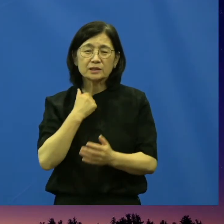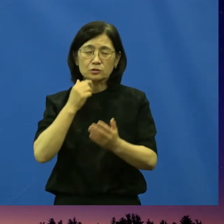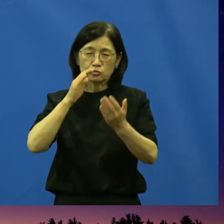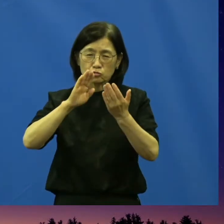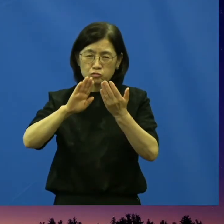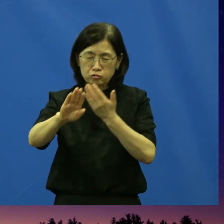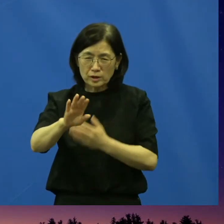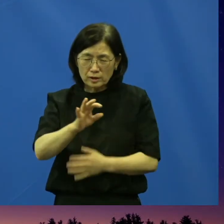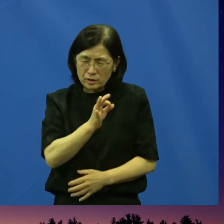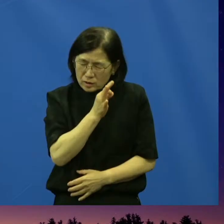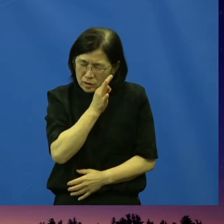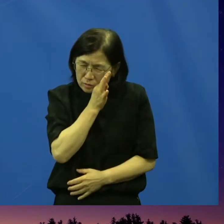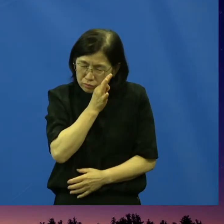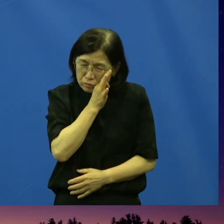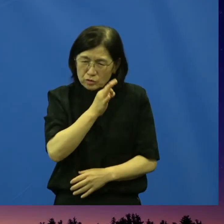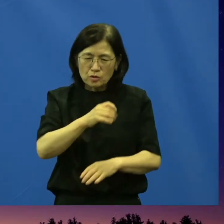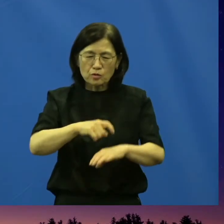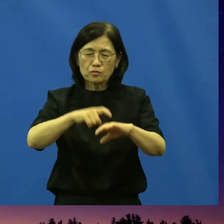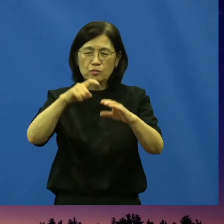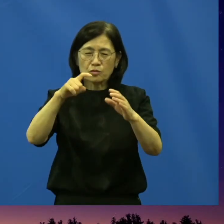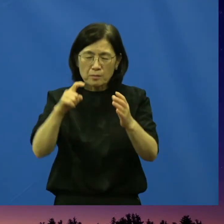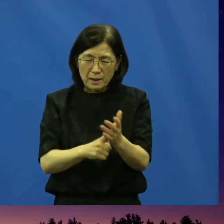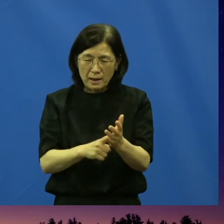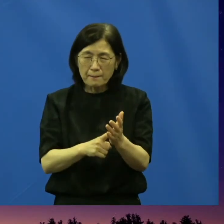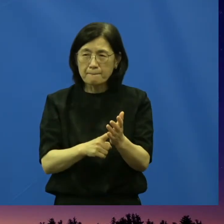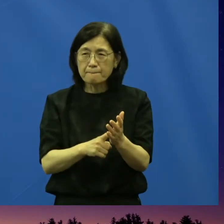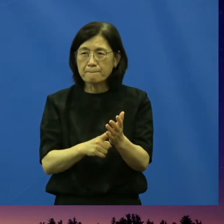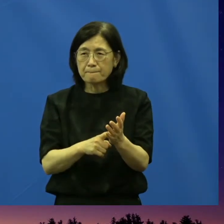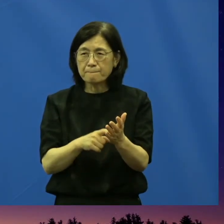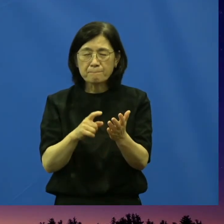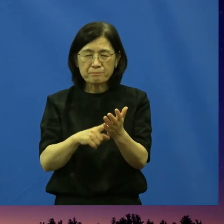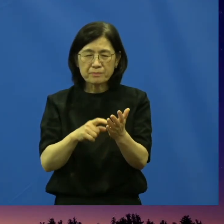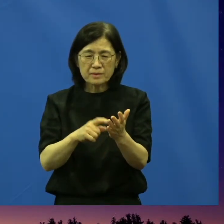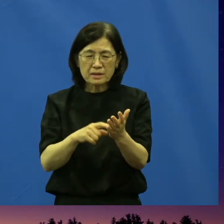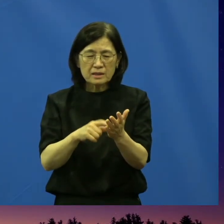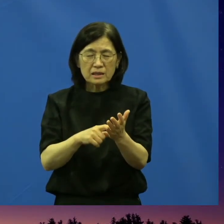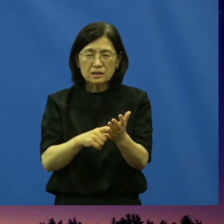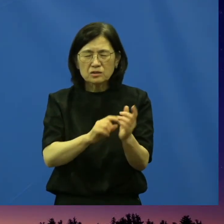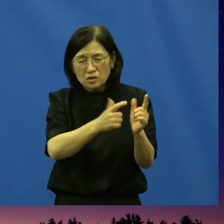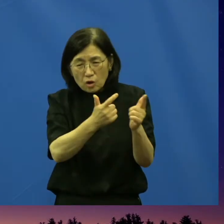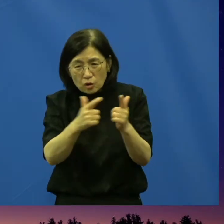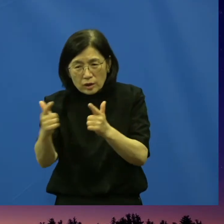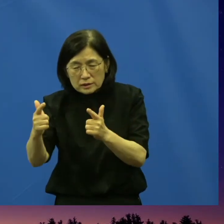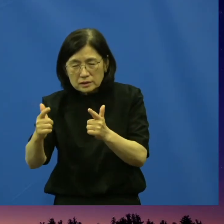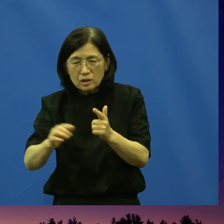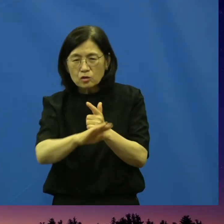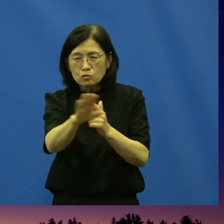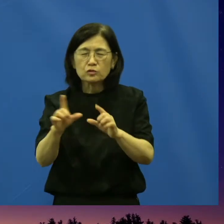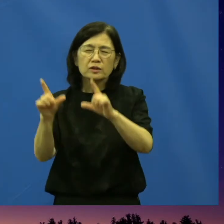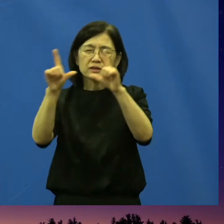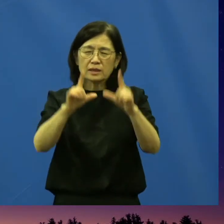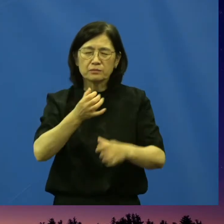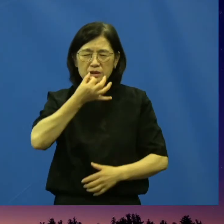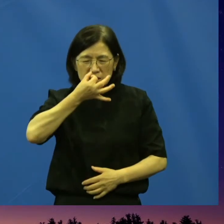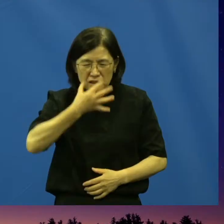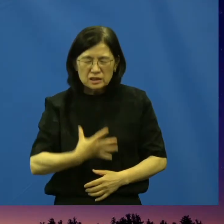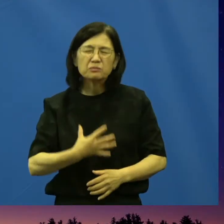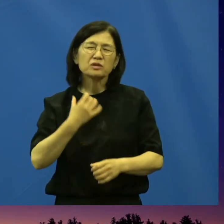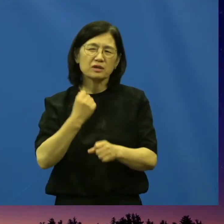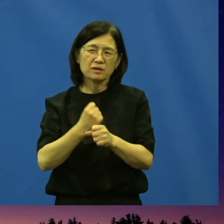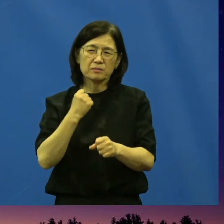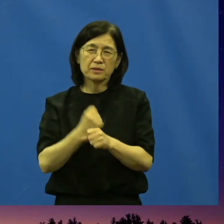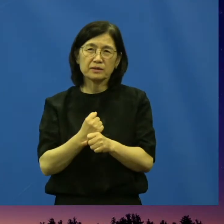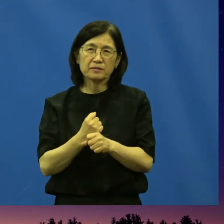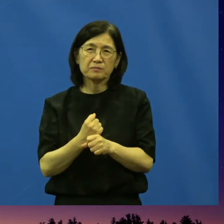수치감, 이게 우리의 인간의 근본적인 삶을 힘들게 하는 거예요. 여러분, 나의 죄를 씻기는